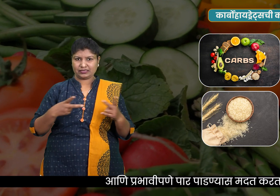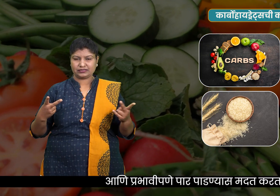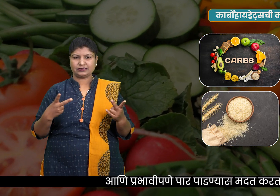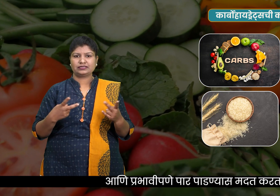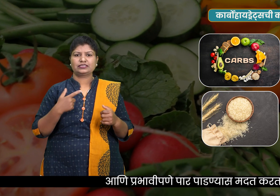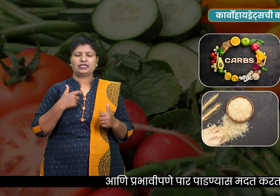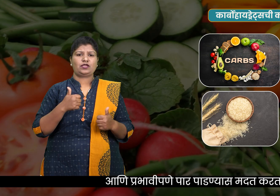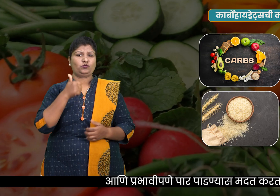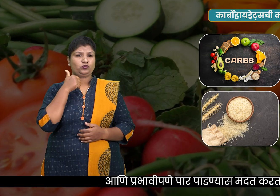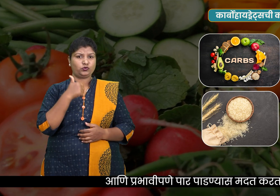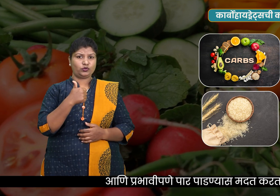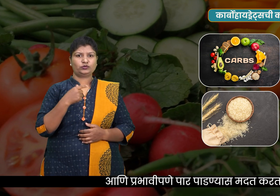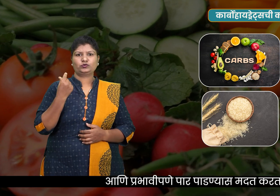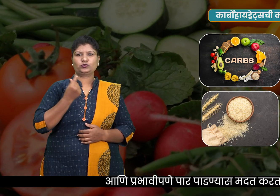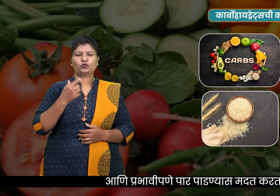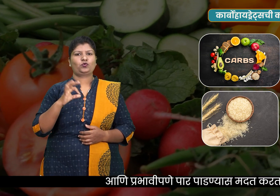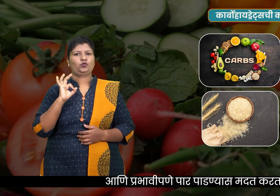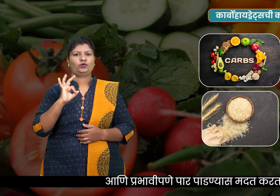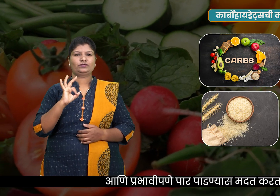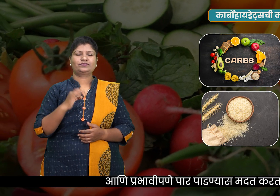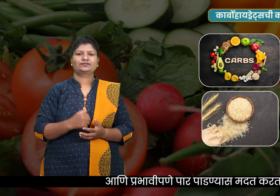आणि प्रभावीपणे पार पाडण्यास मदत करतात.